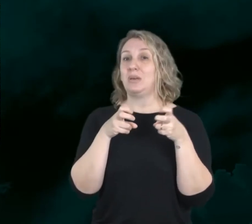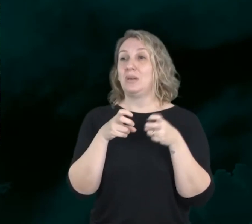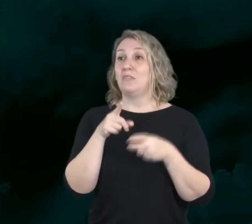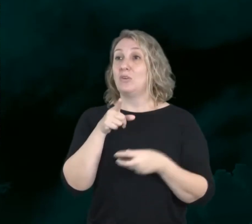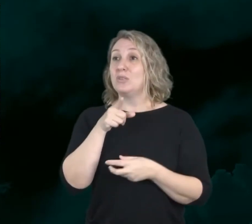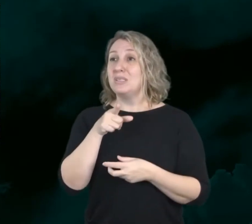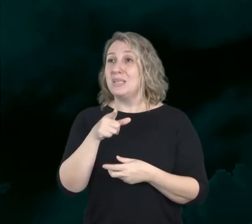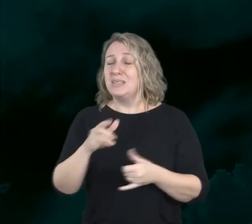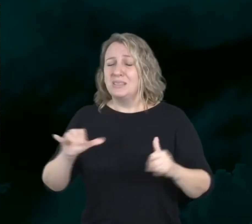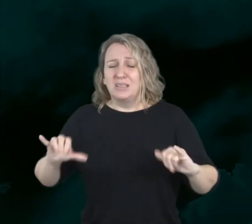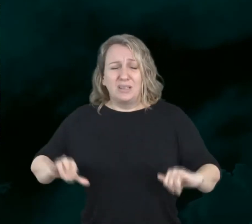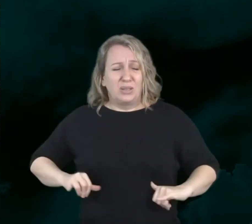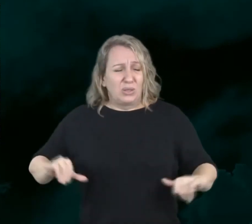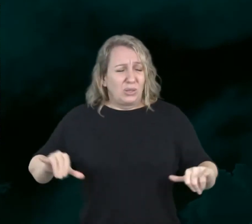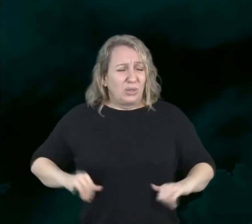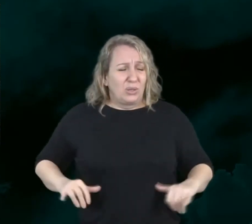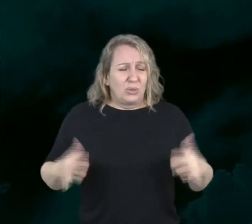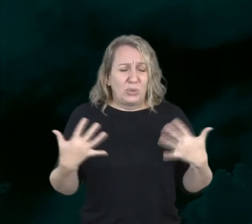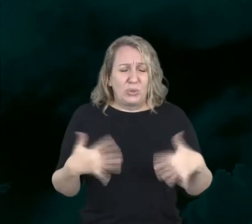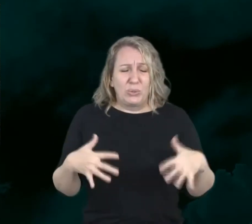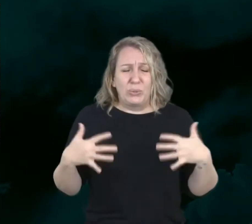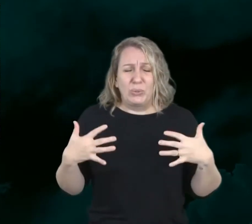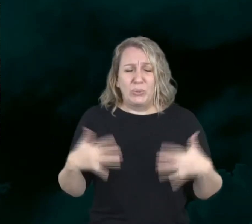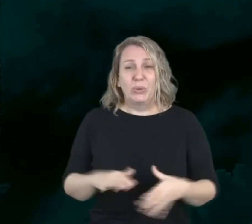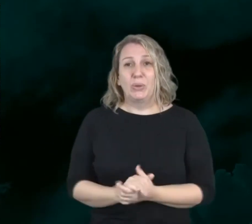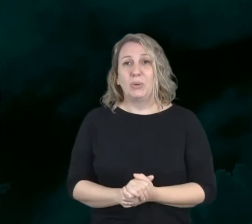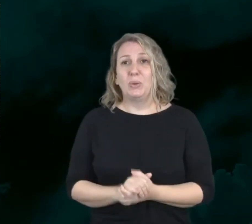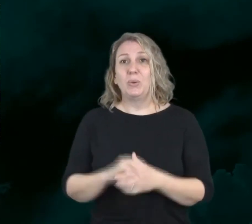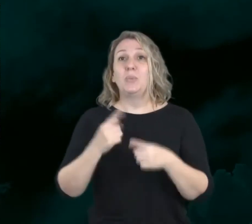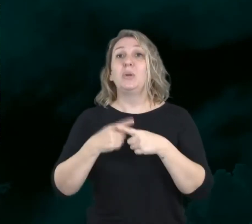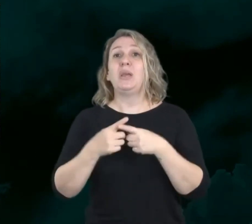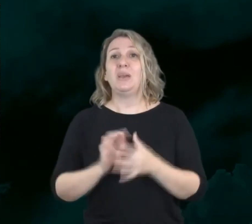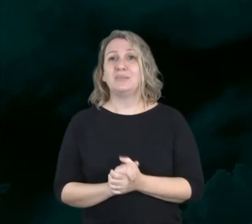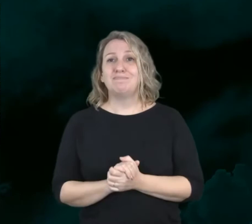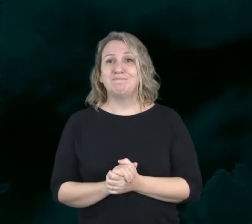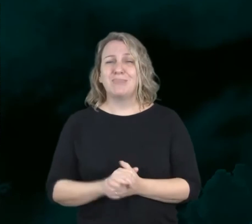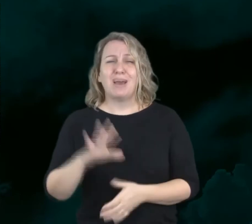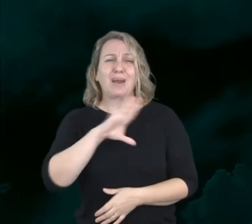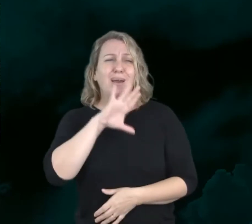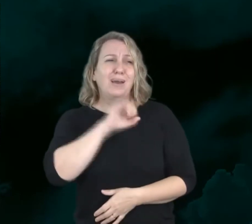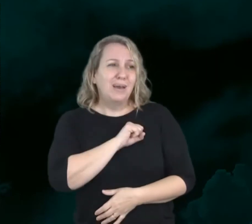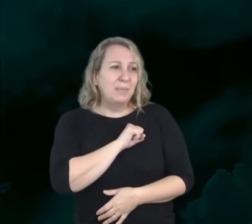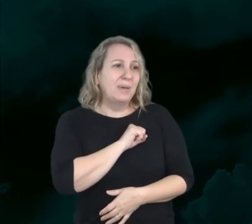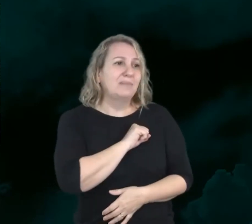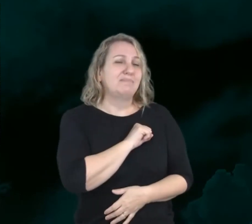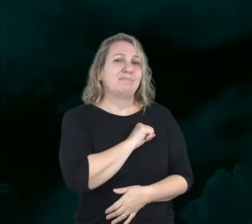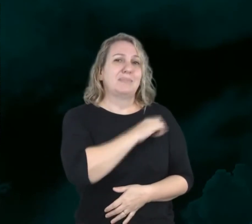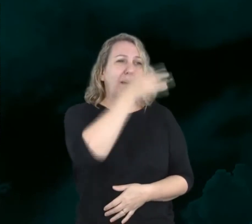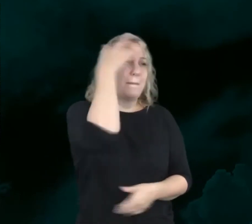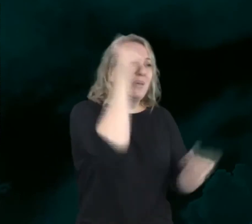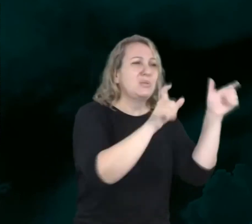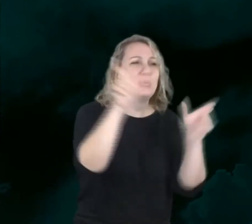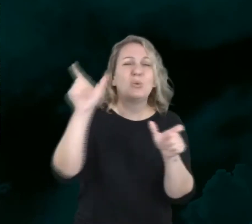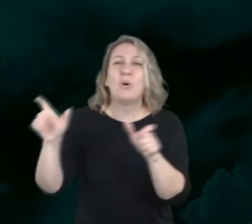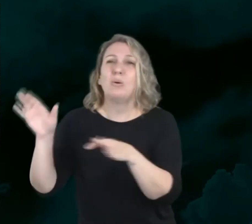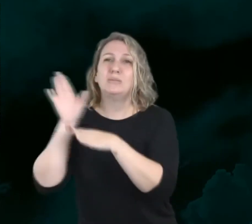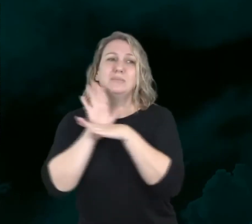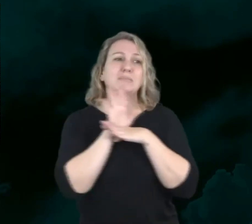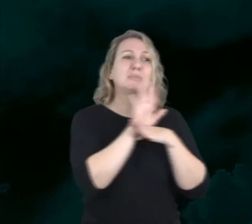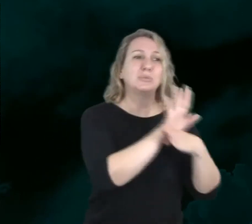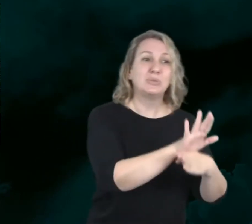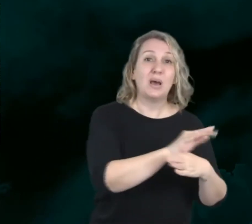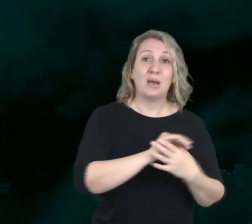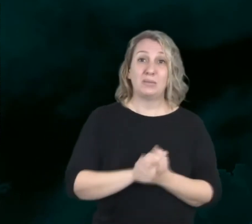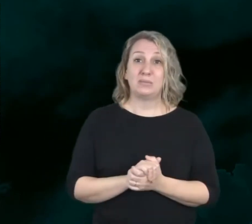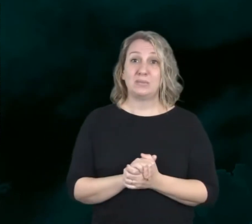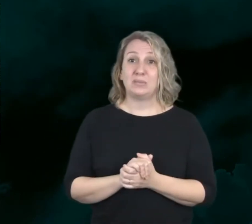Você está sofrendo labor de amor e todos os aborrecimentos porque você está buscando a glória